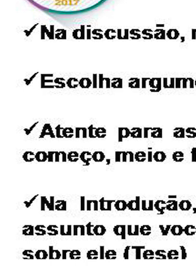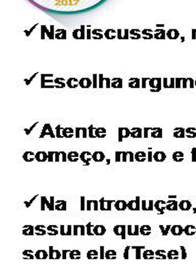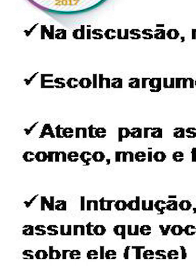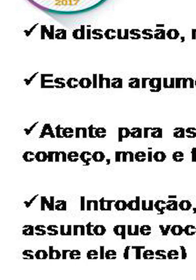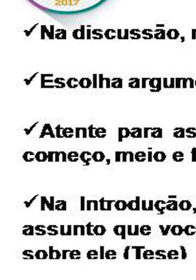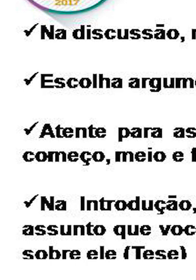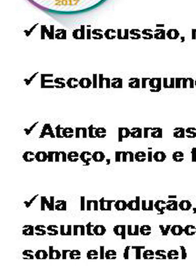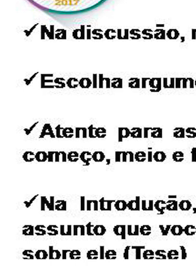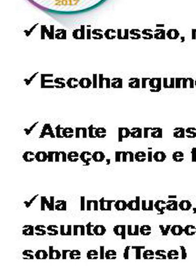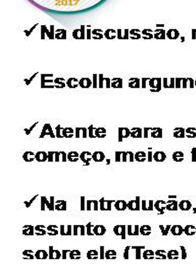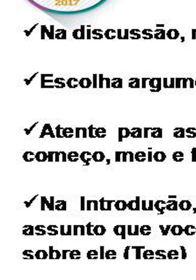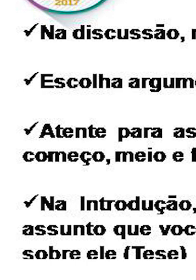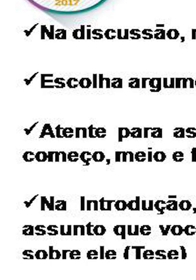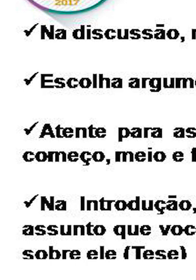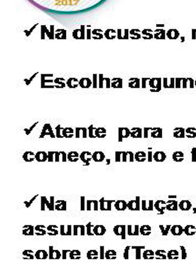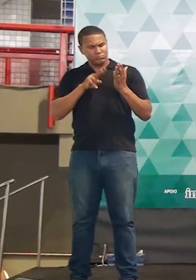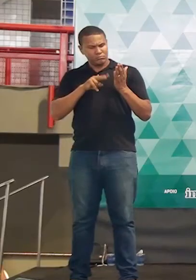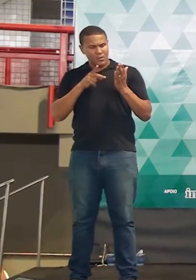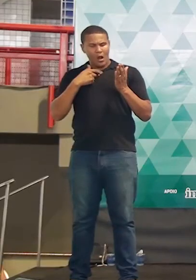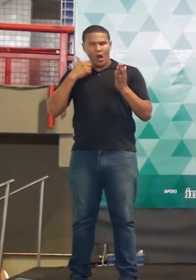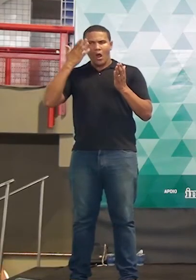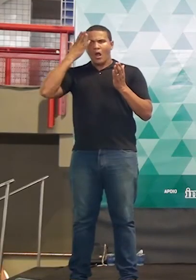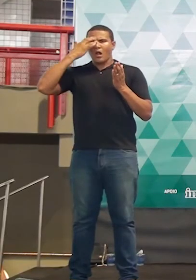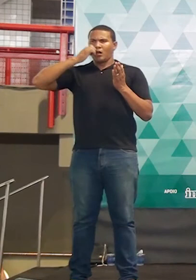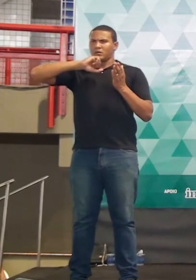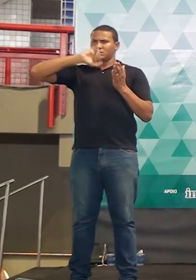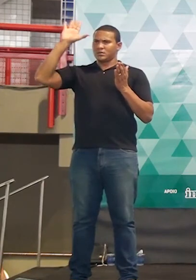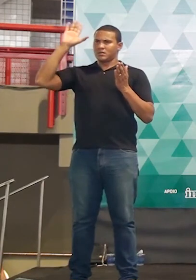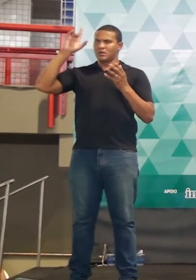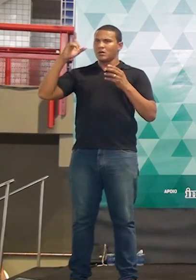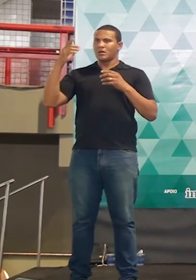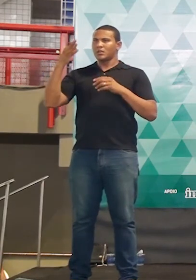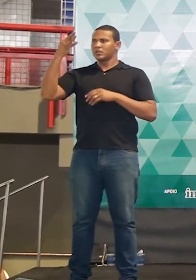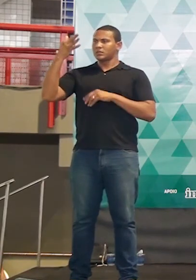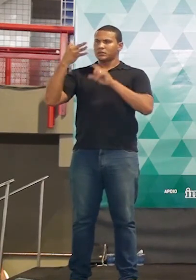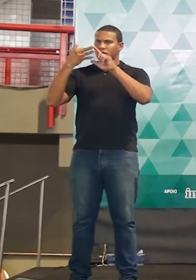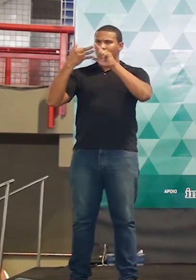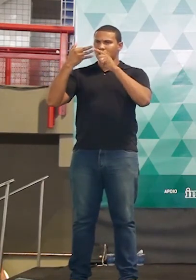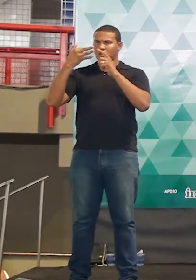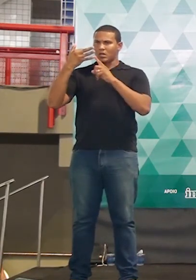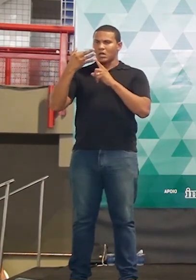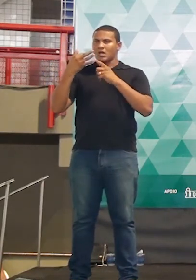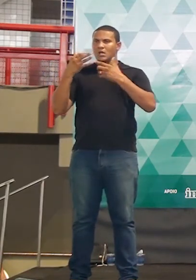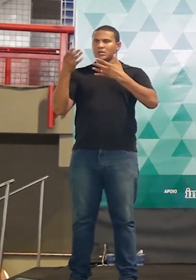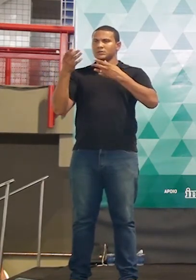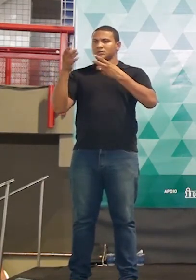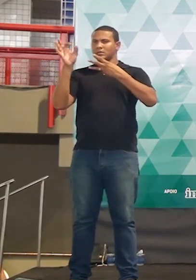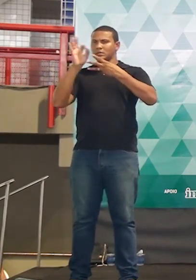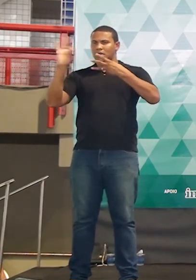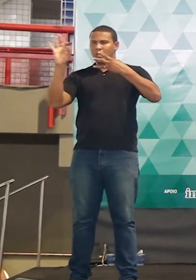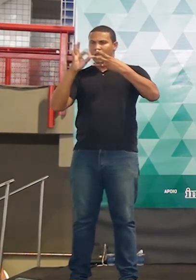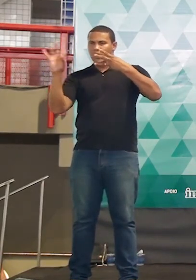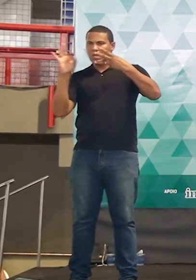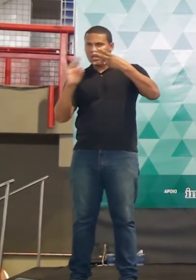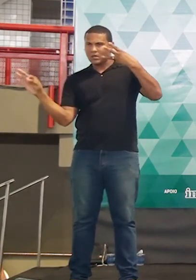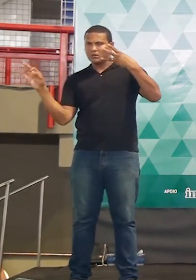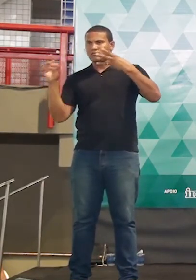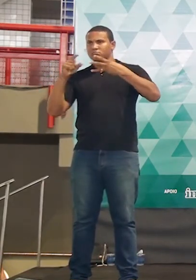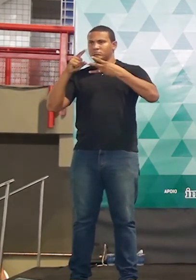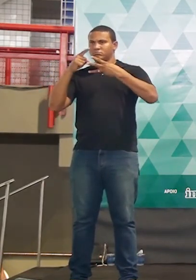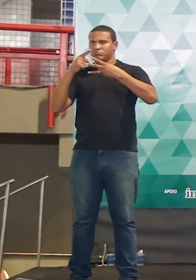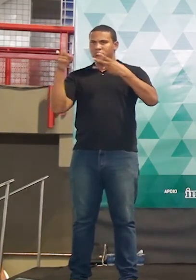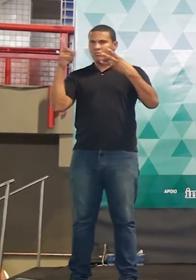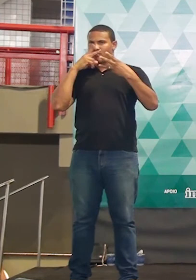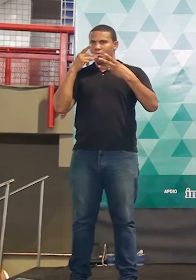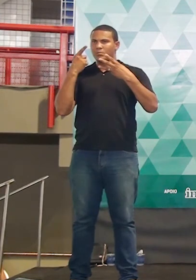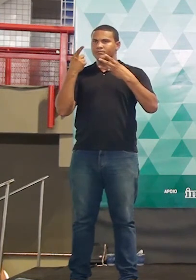tenha lido o tema, é para você até as 3 primeiras linhas, dizer, o assunto que eu vou falar é esse, até a